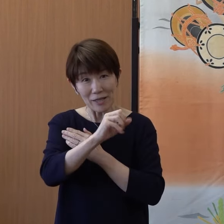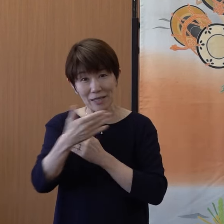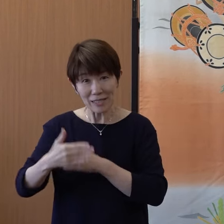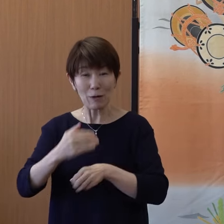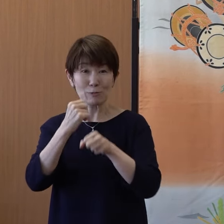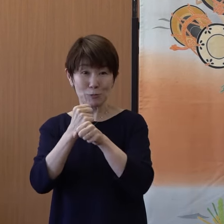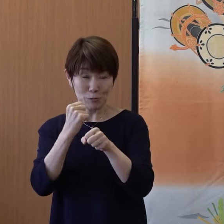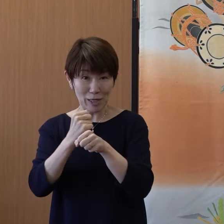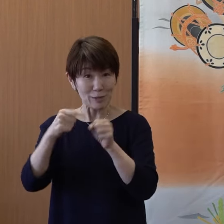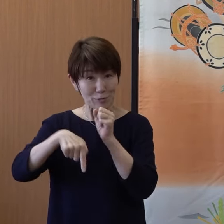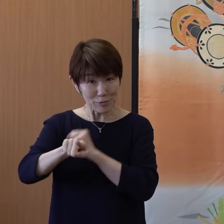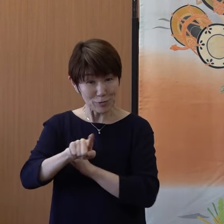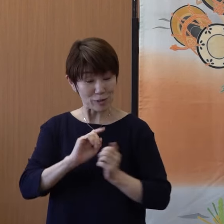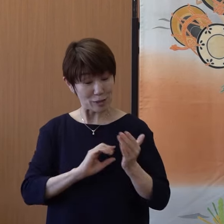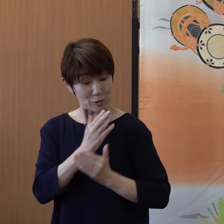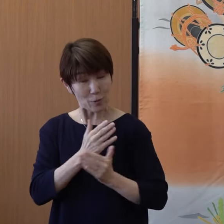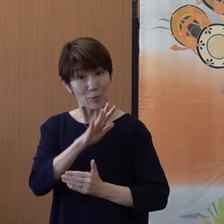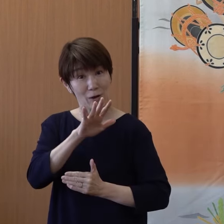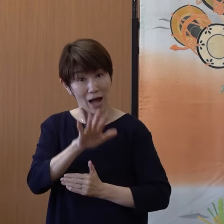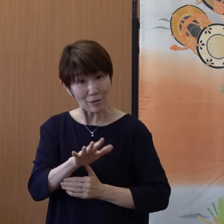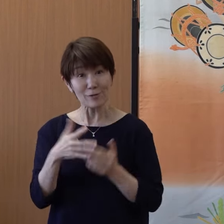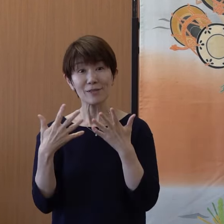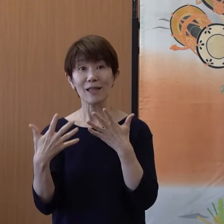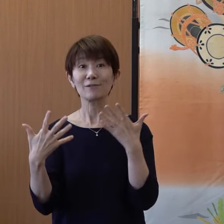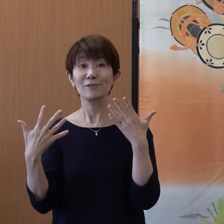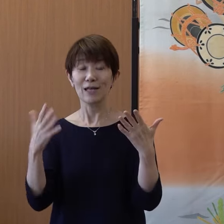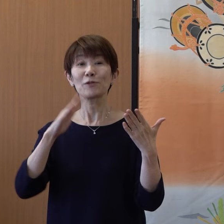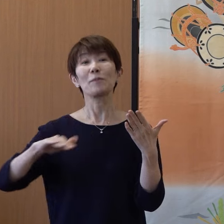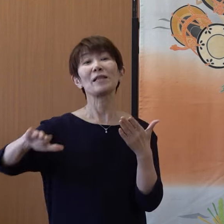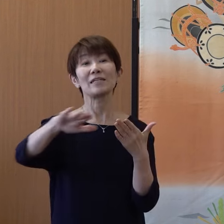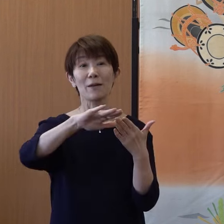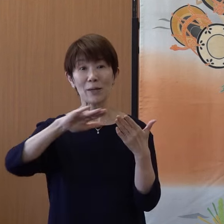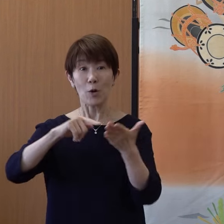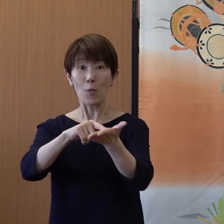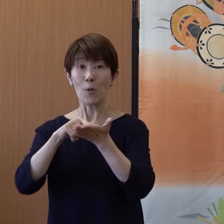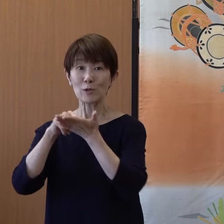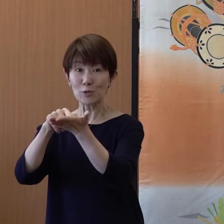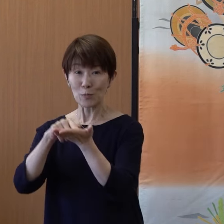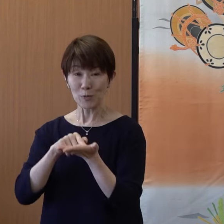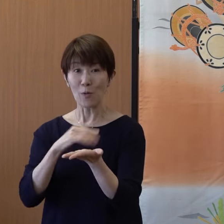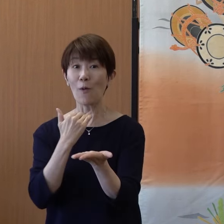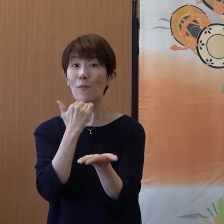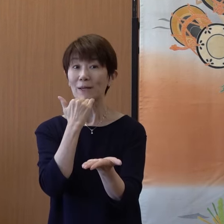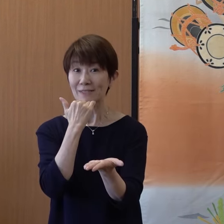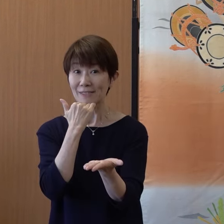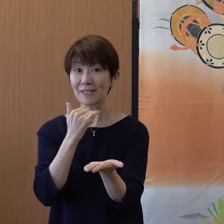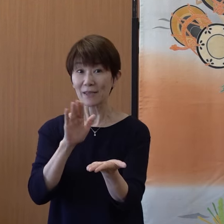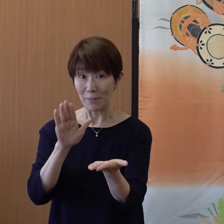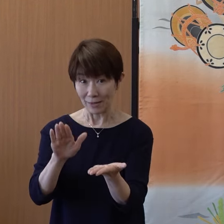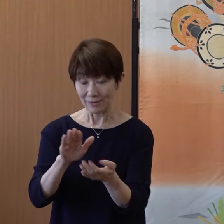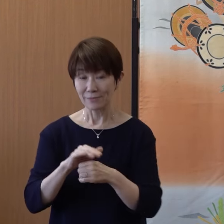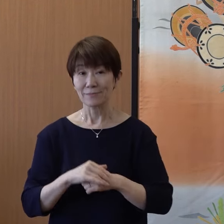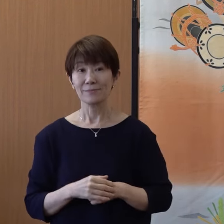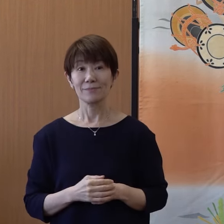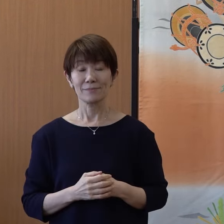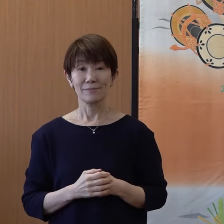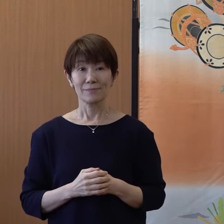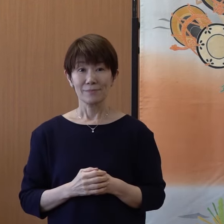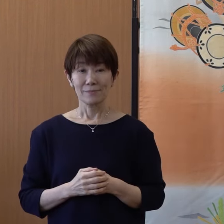のある、多くの皆様のお申し込みをお待ちしております。